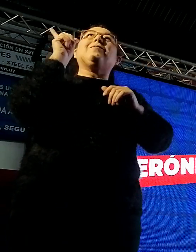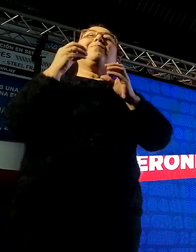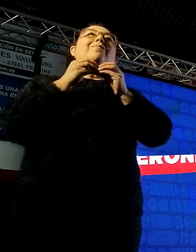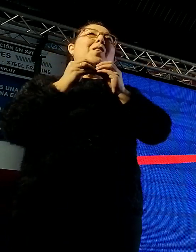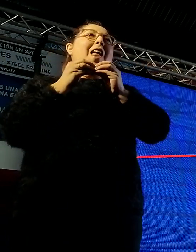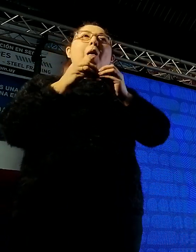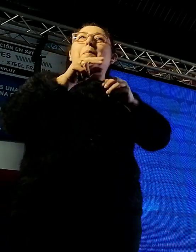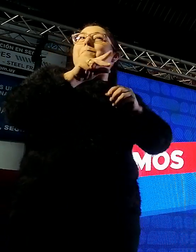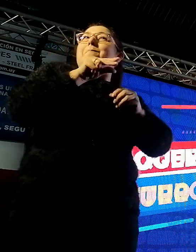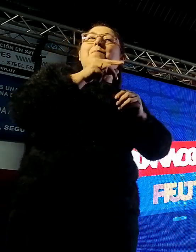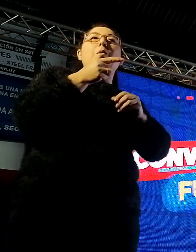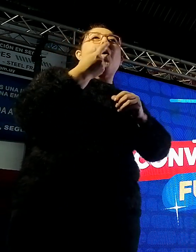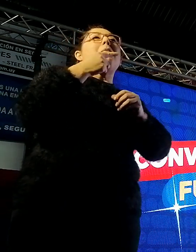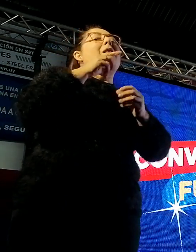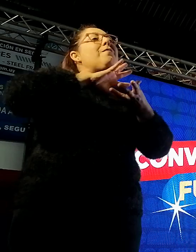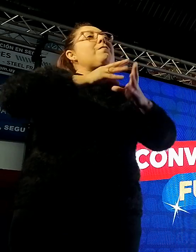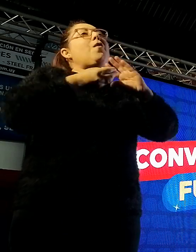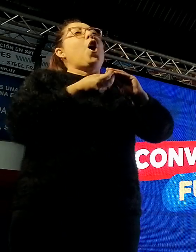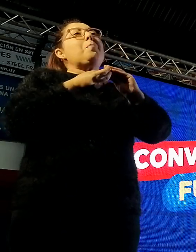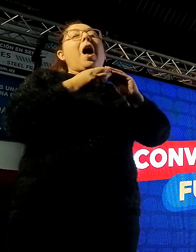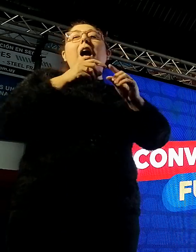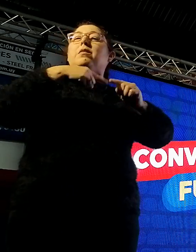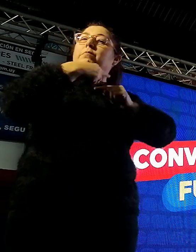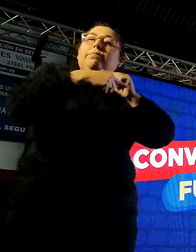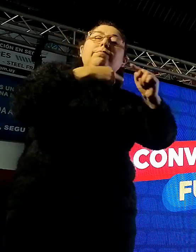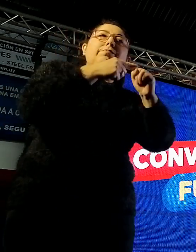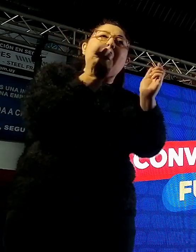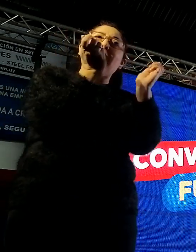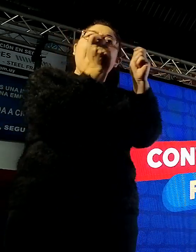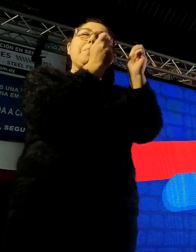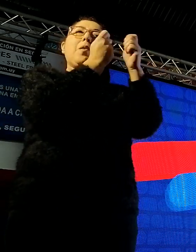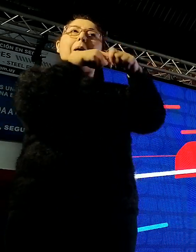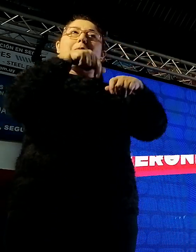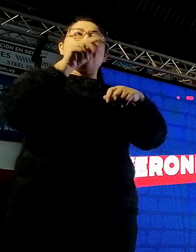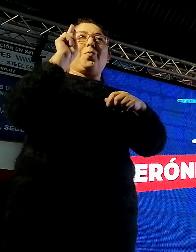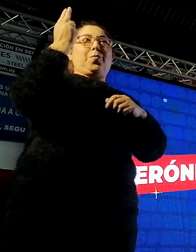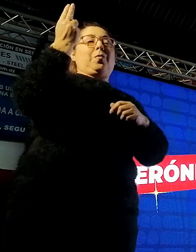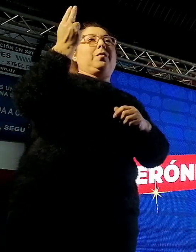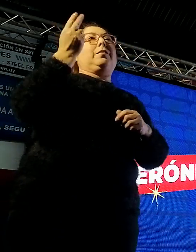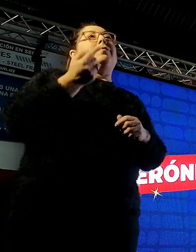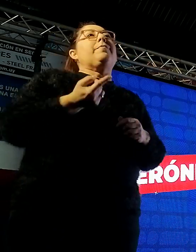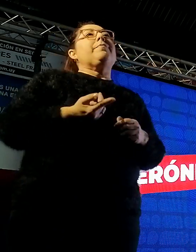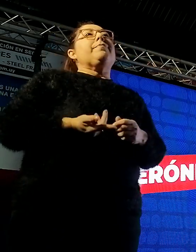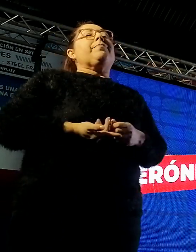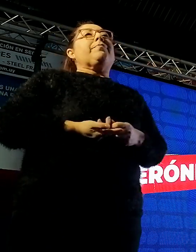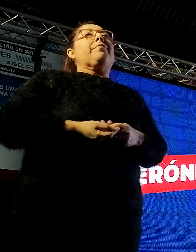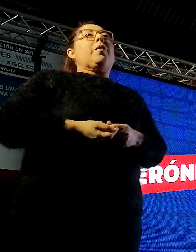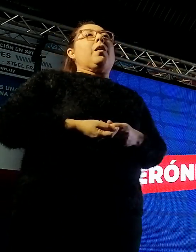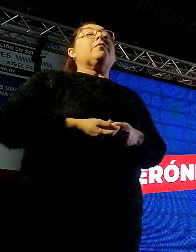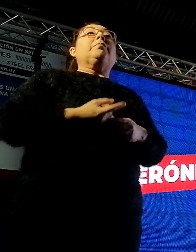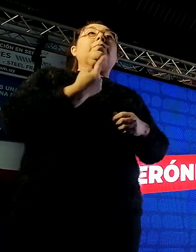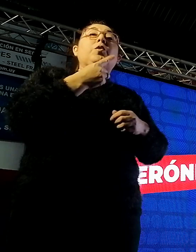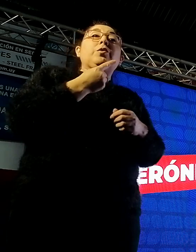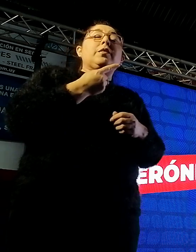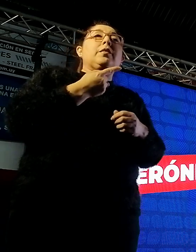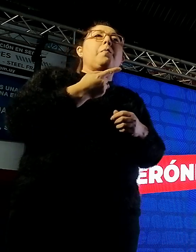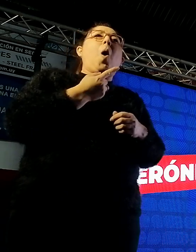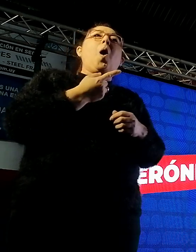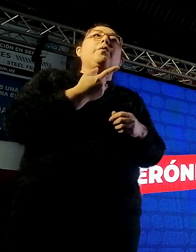también es la forma de seguir siendo una herramienta de cambio para el pueblo uruguayo Como fuerza